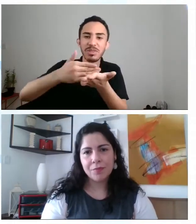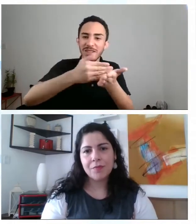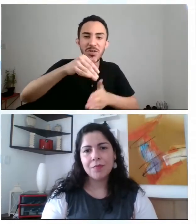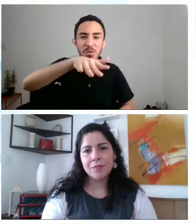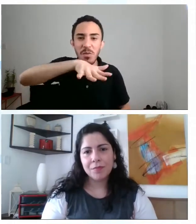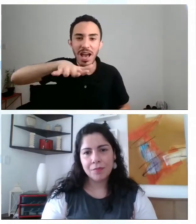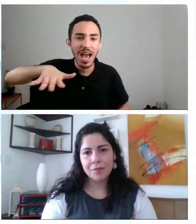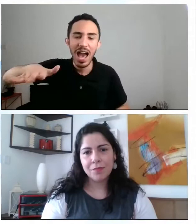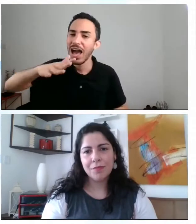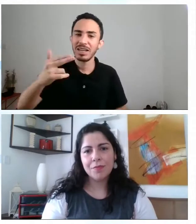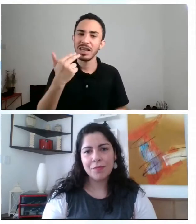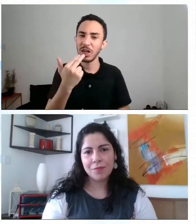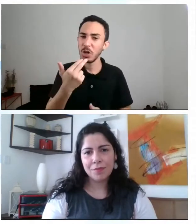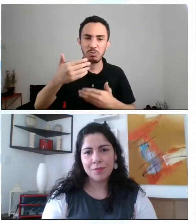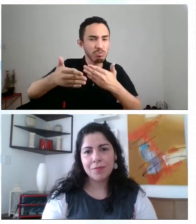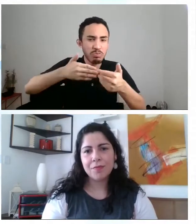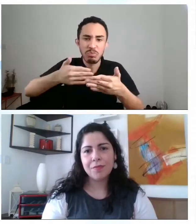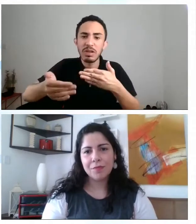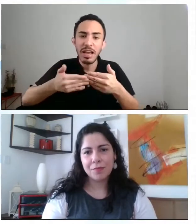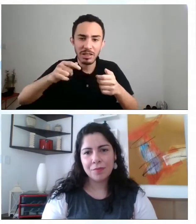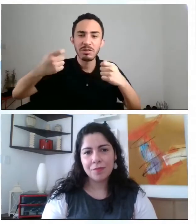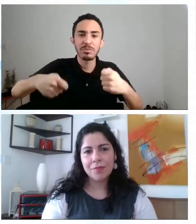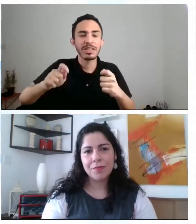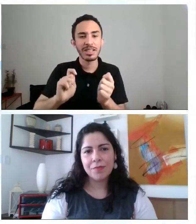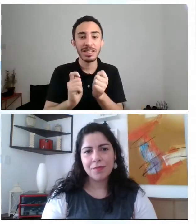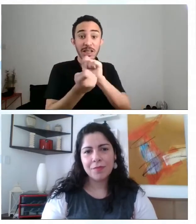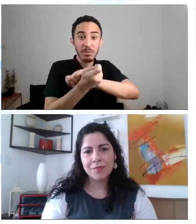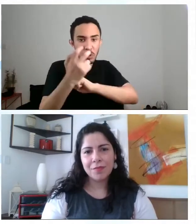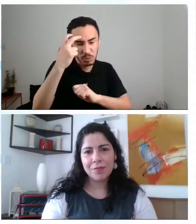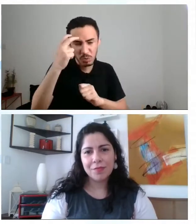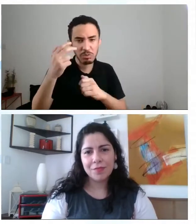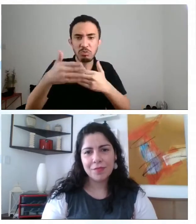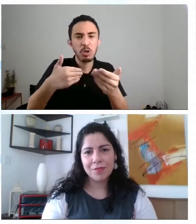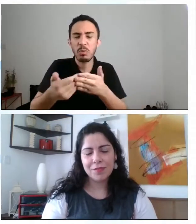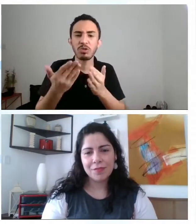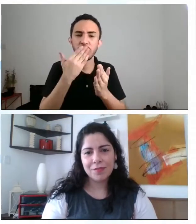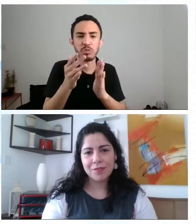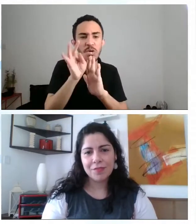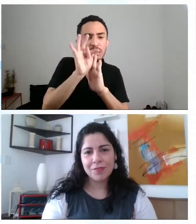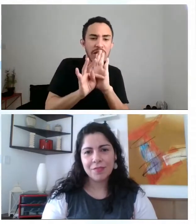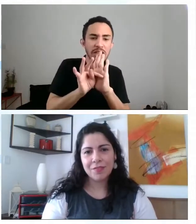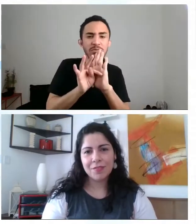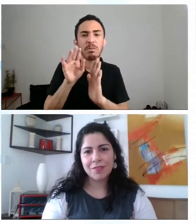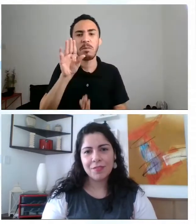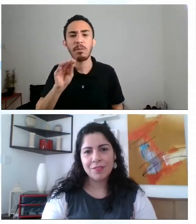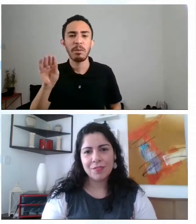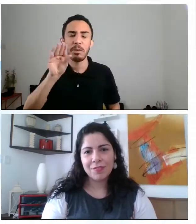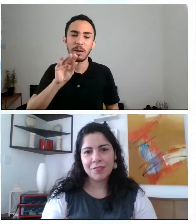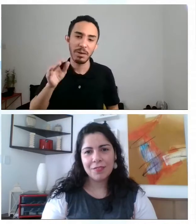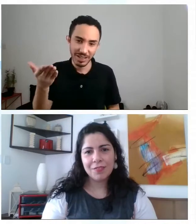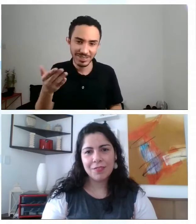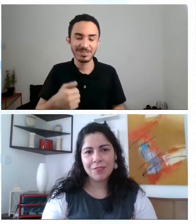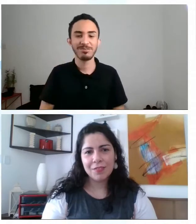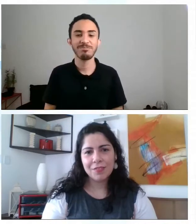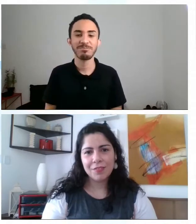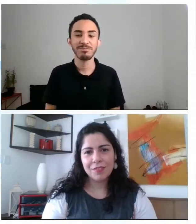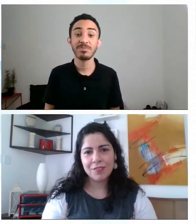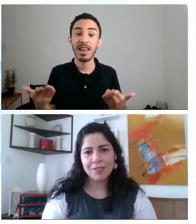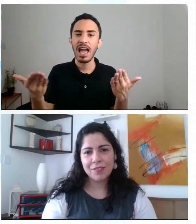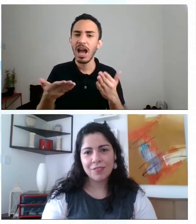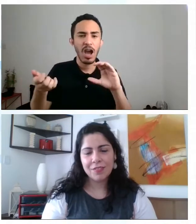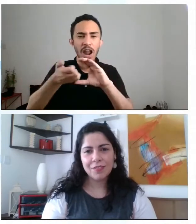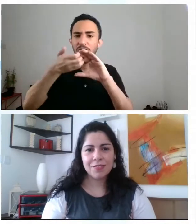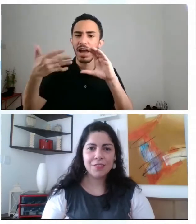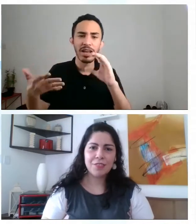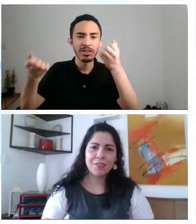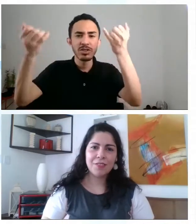né? De qualquer texto ou fala. Então, vamos caracterizar um